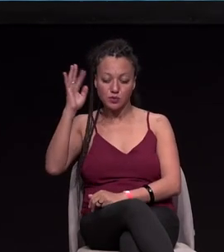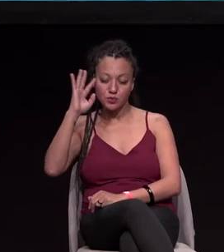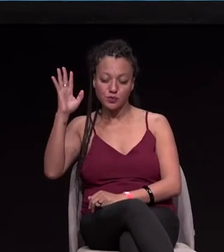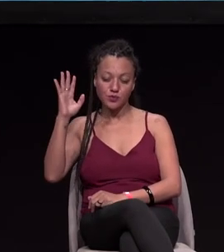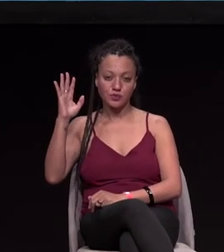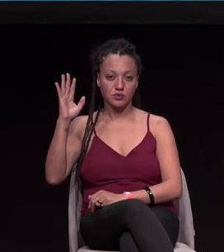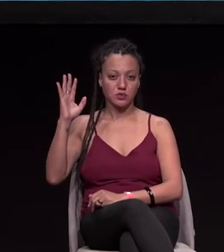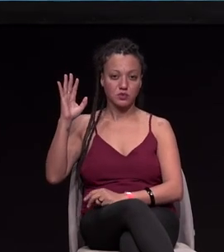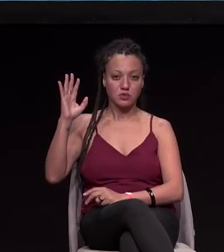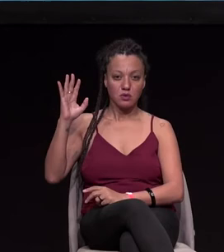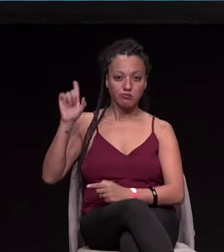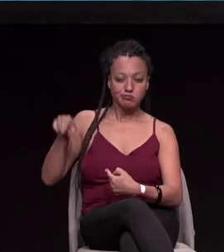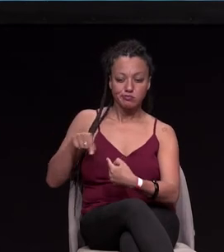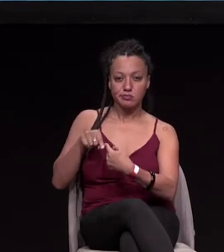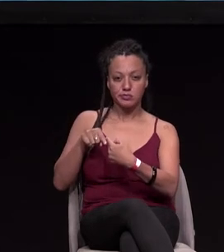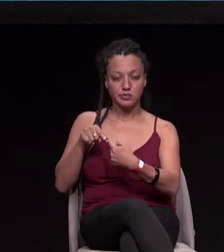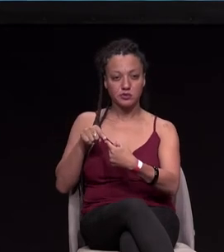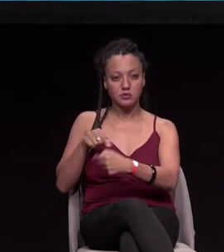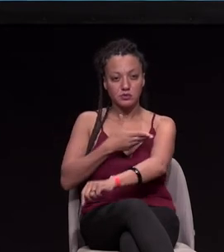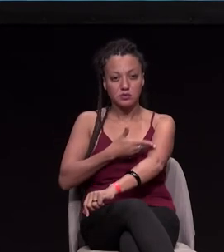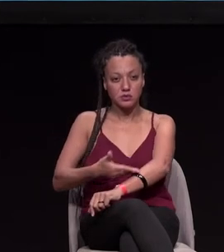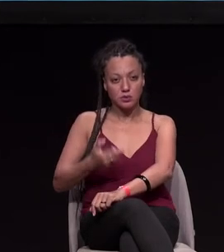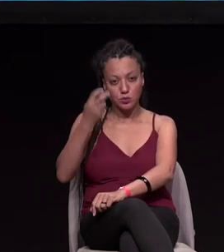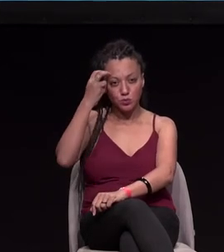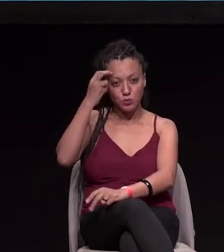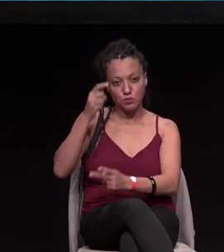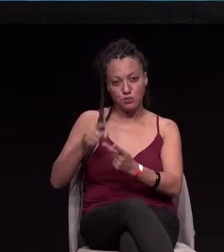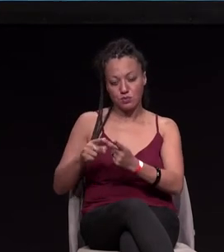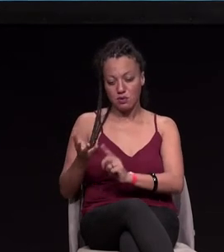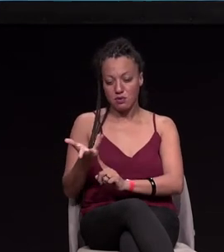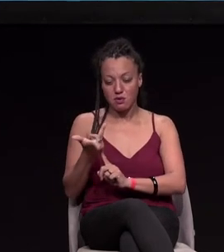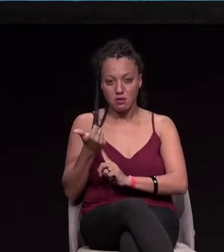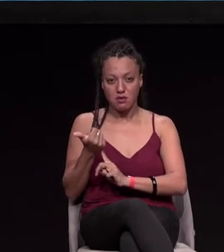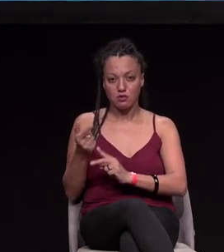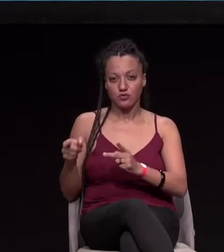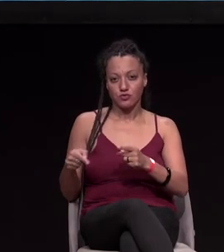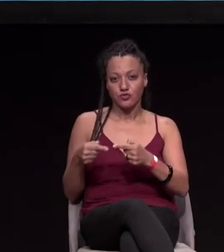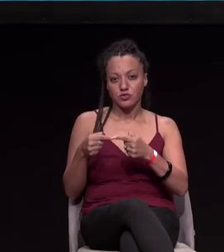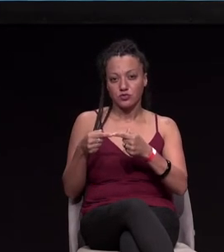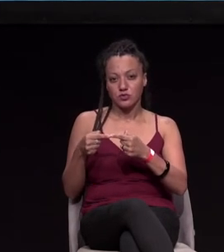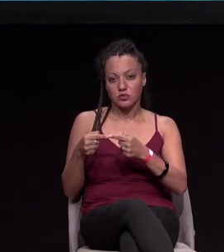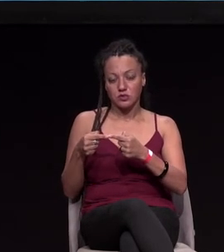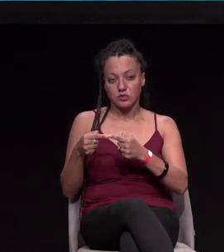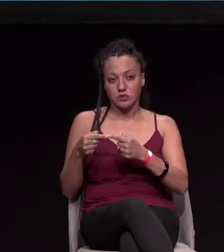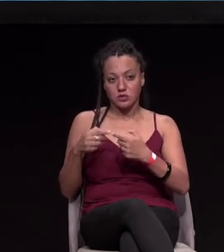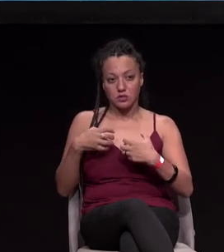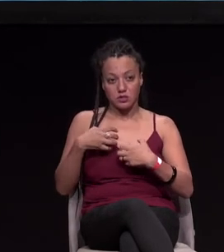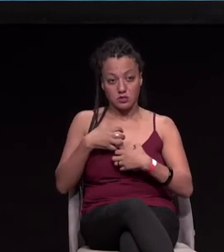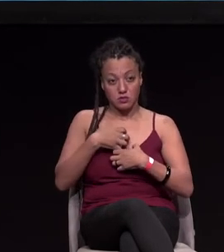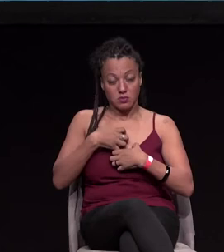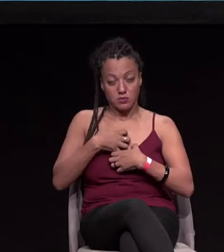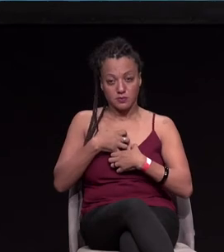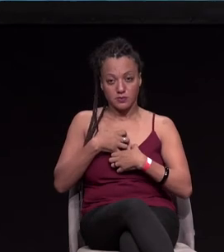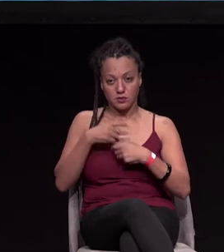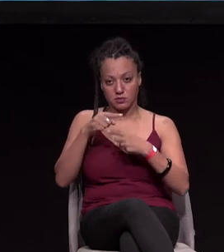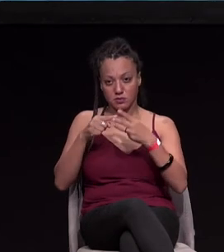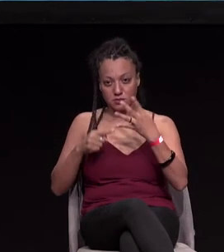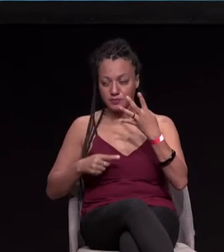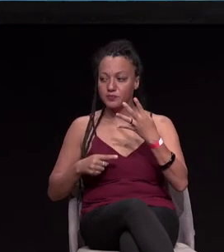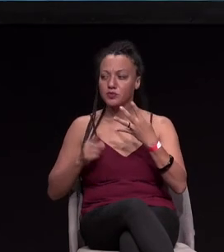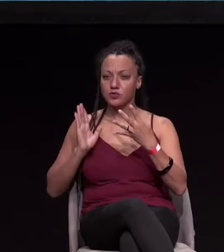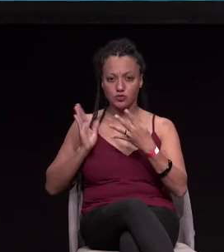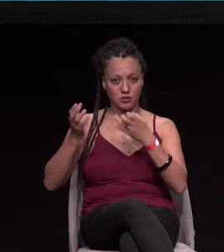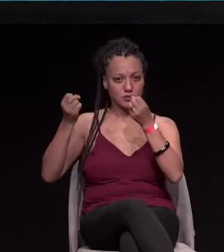com a cultura com a arte com o comportamento né e todas essas expressões como eu e ninguém ali né